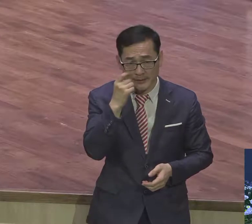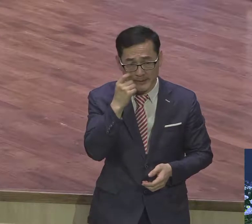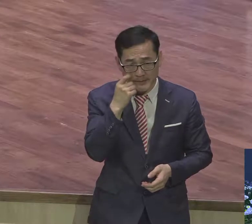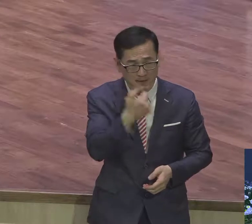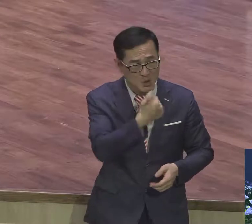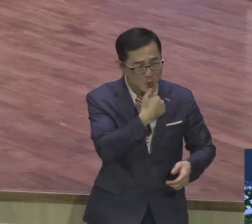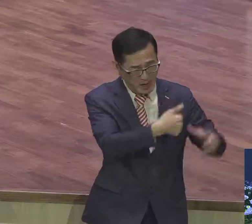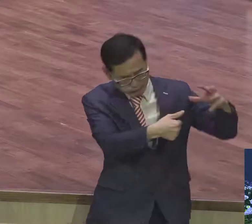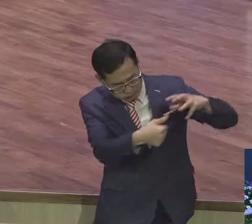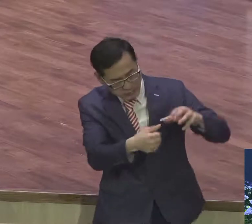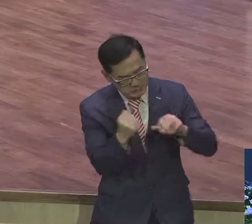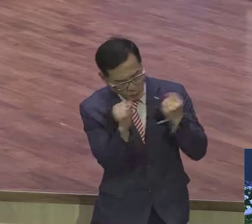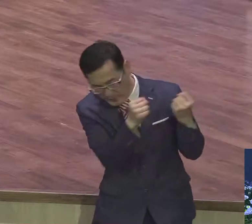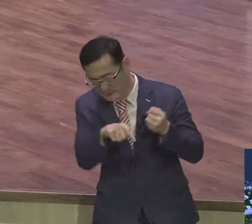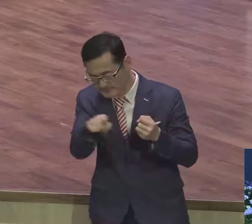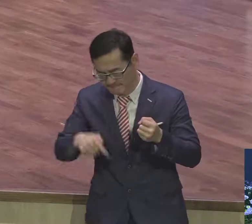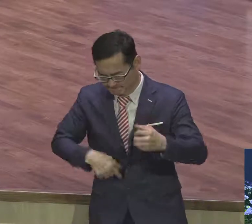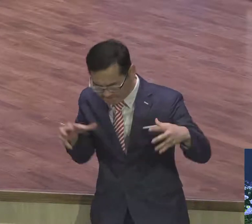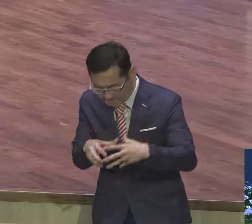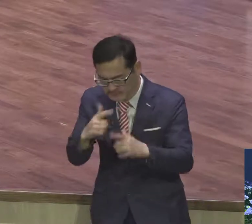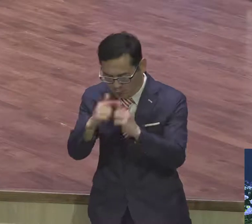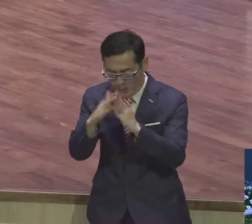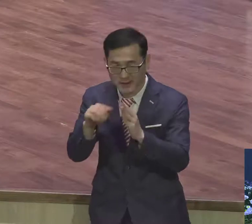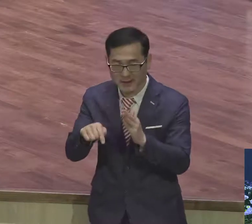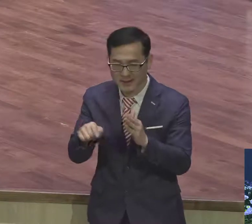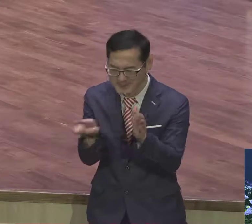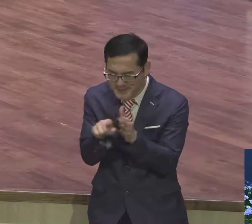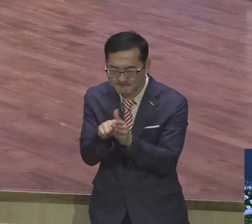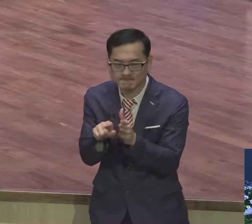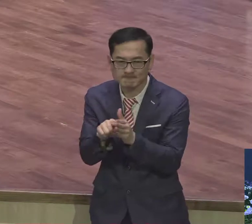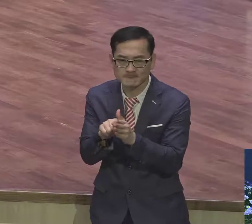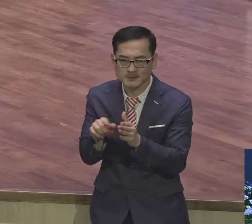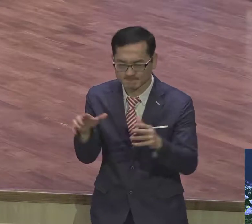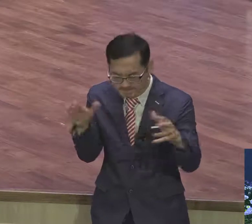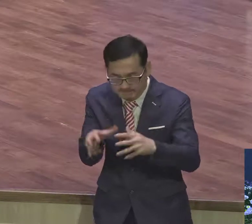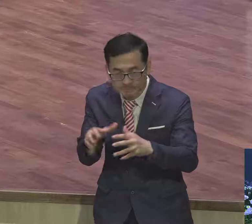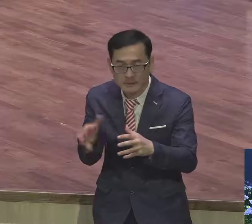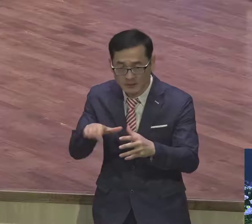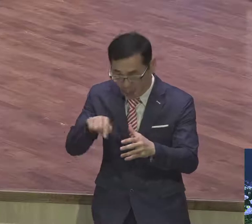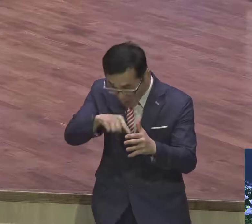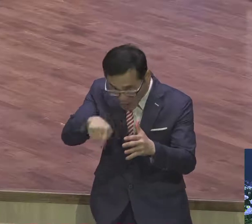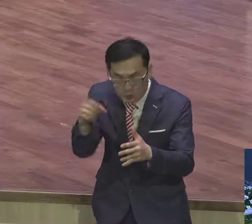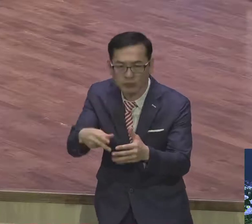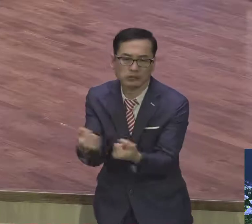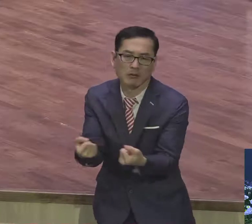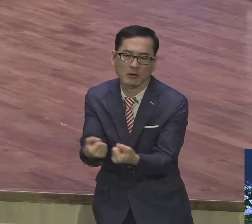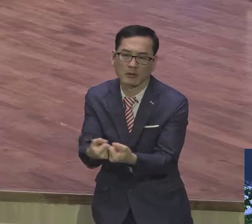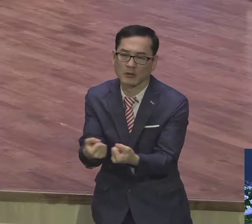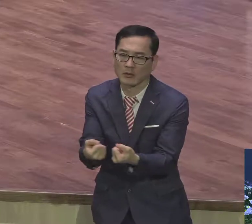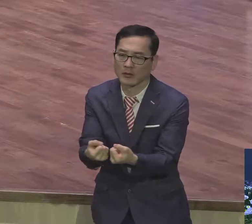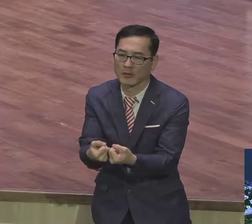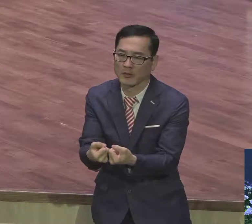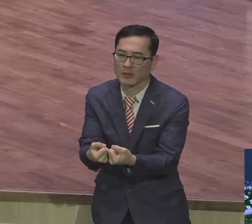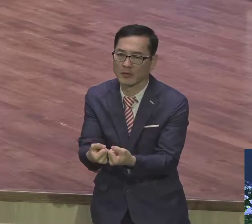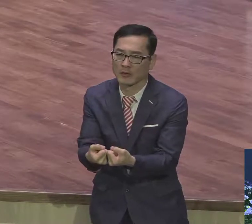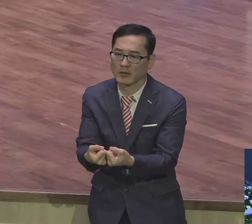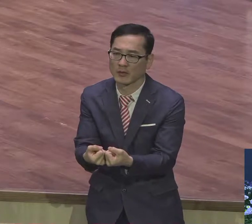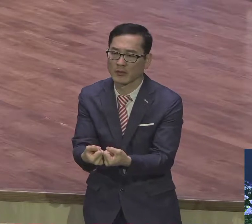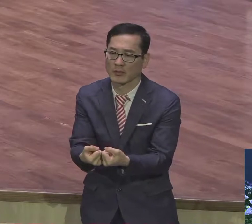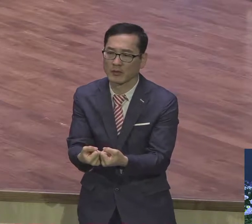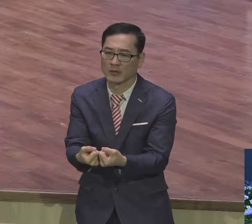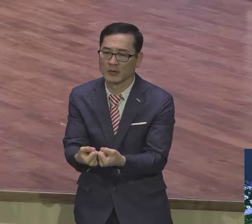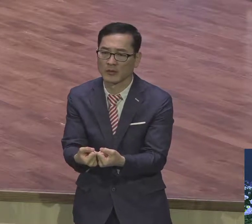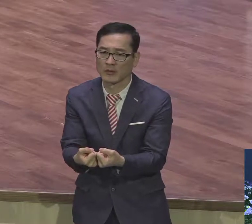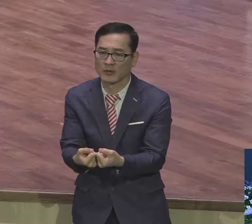지금처럼 하나님의 말씀이 정확하게 기록되어 가지고 영격 분별할 수 있는 상황이 아니었기